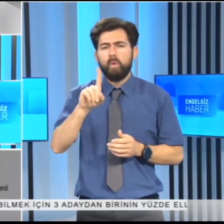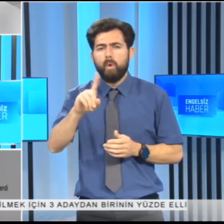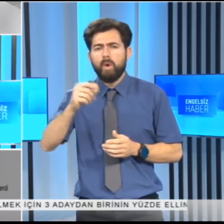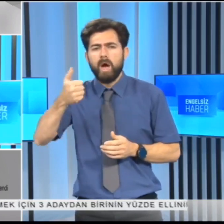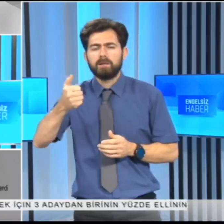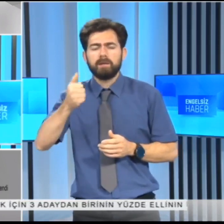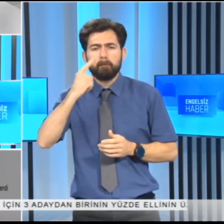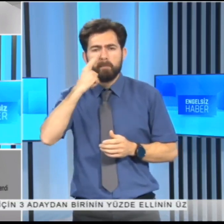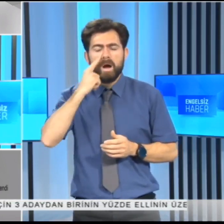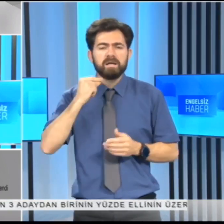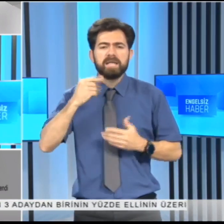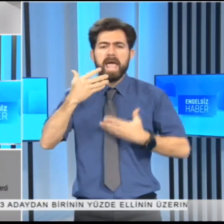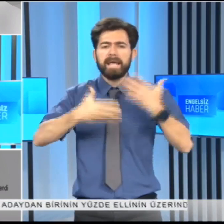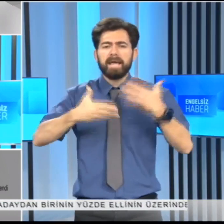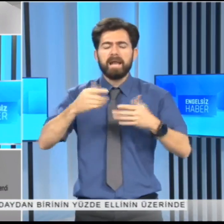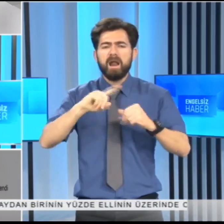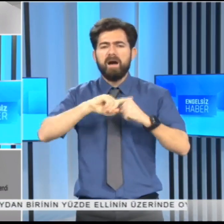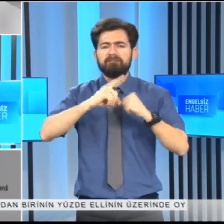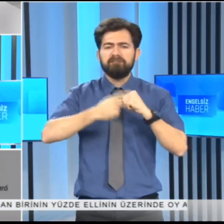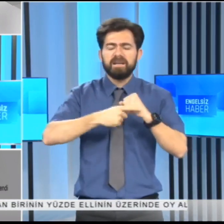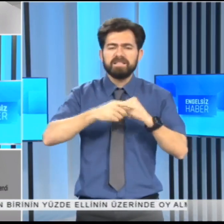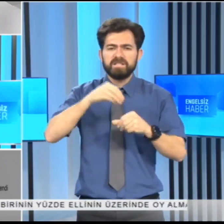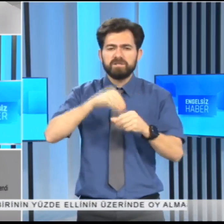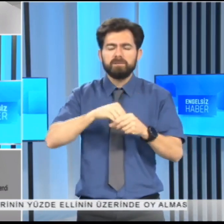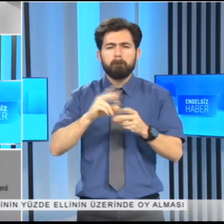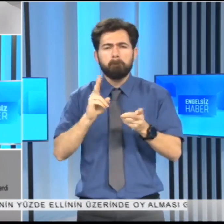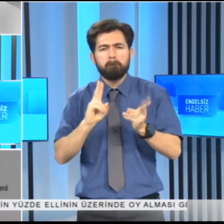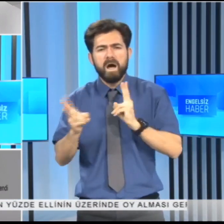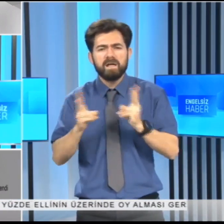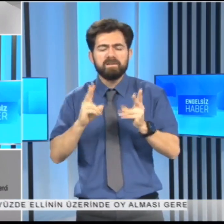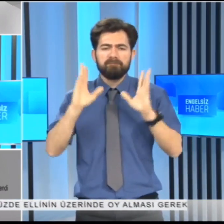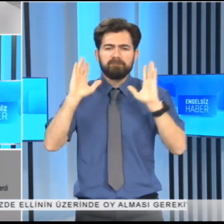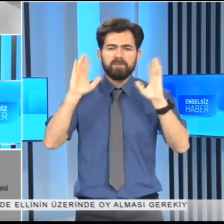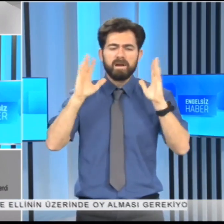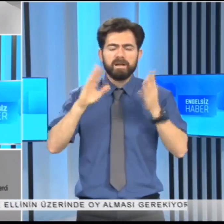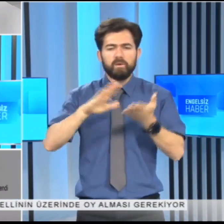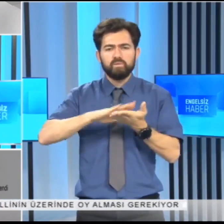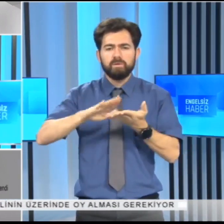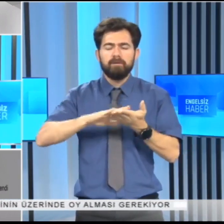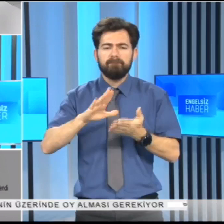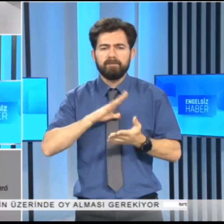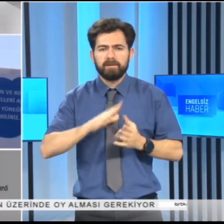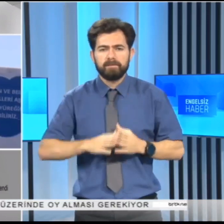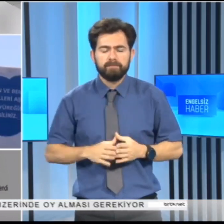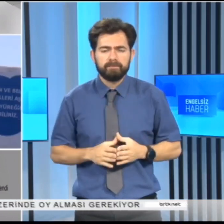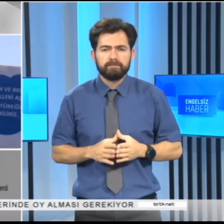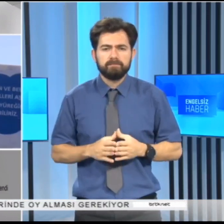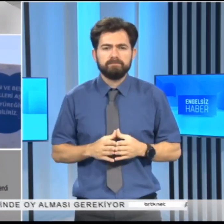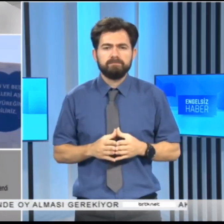10-16 Mayıs Engelliler Haftası'nda bir dizi etkinlik düzenleniyor.